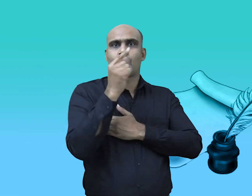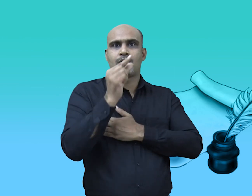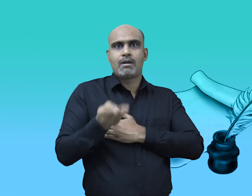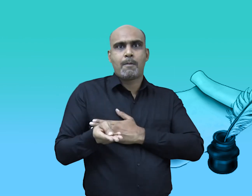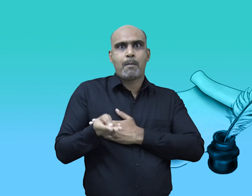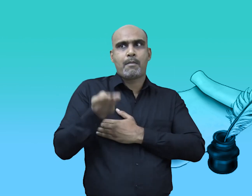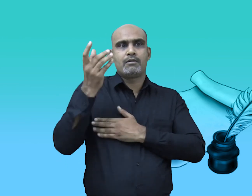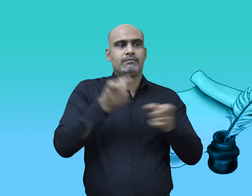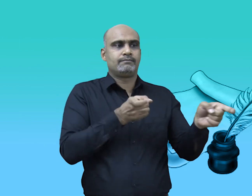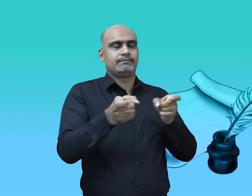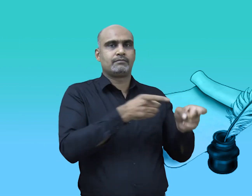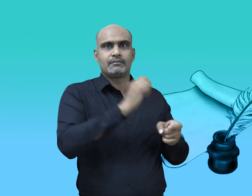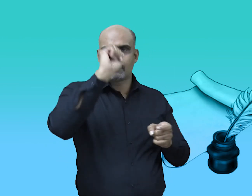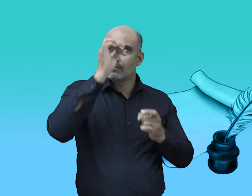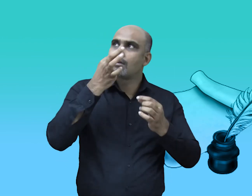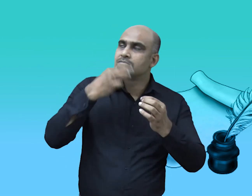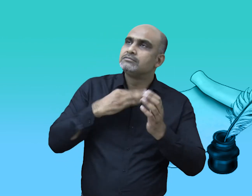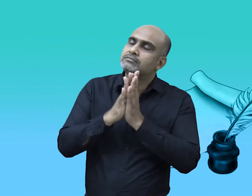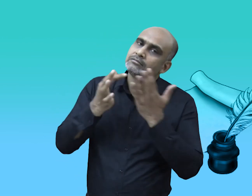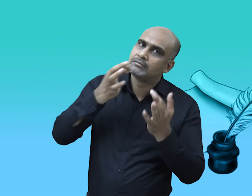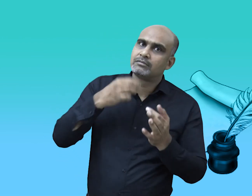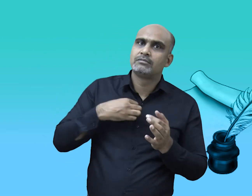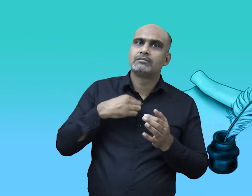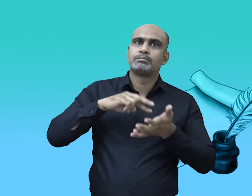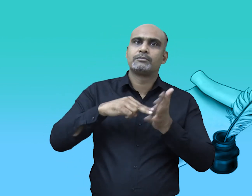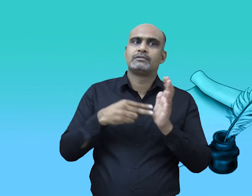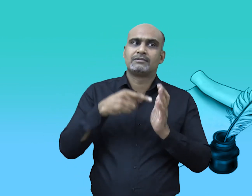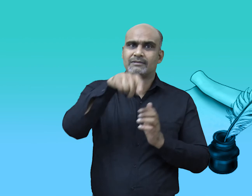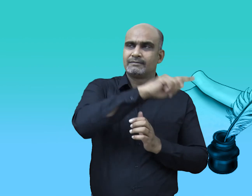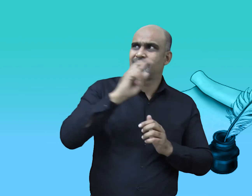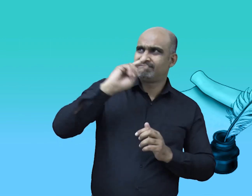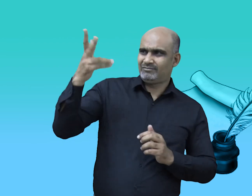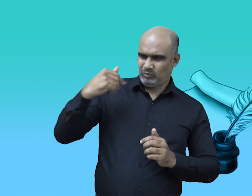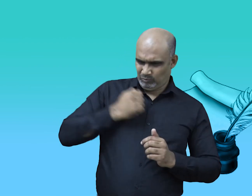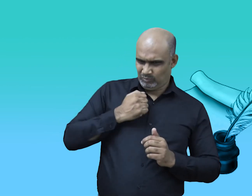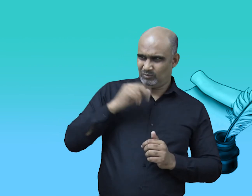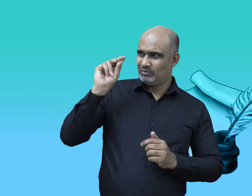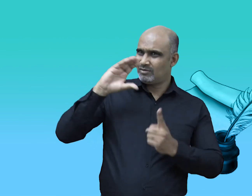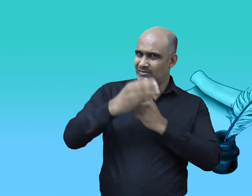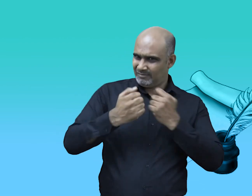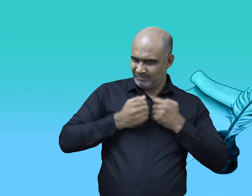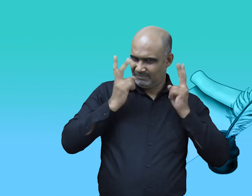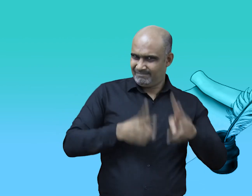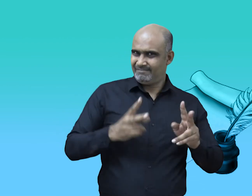करते हैं, जिससे उनका बल और भी बढ़ जाता है। वे अविकसित देश की कमजोरियों का फायदा उठाते